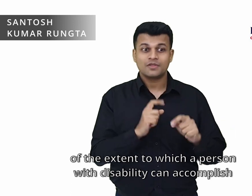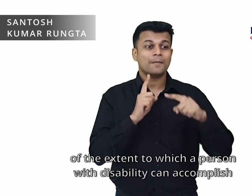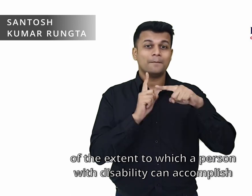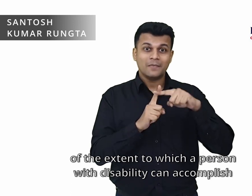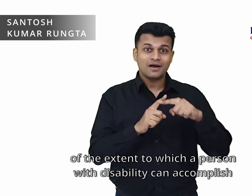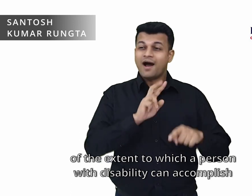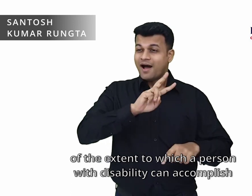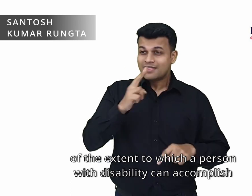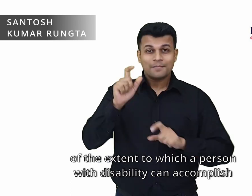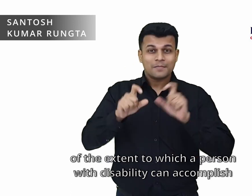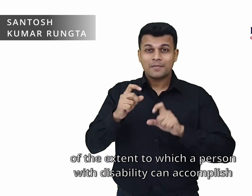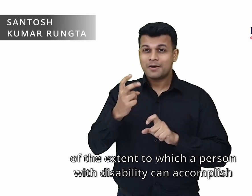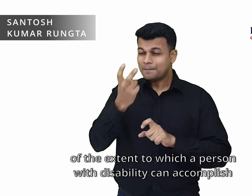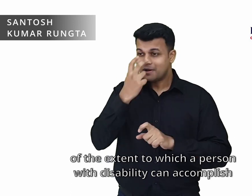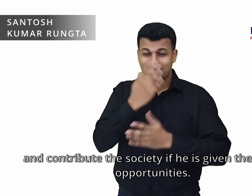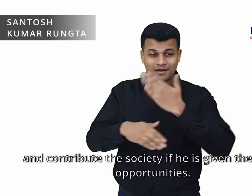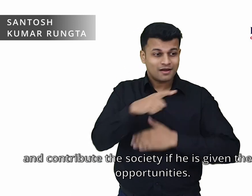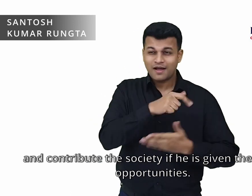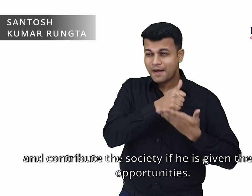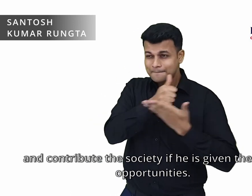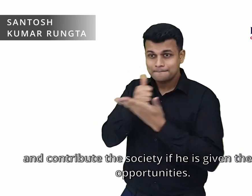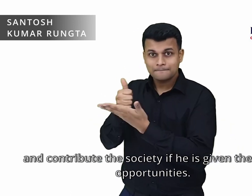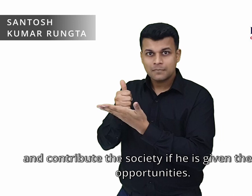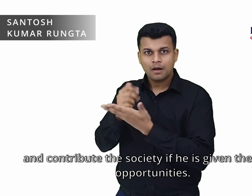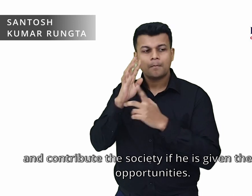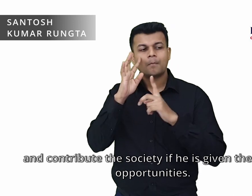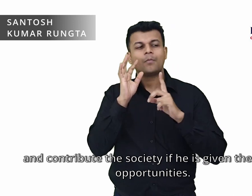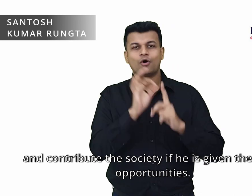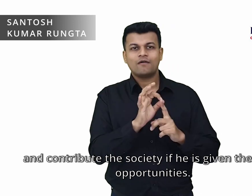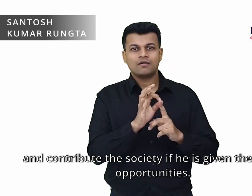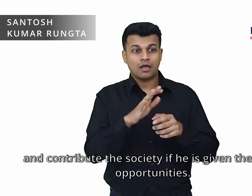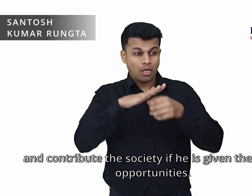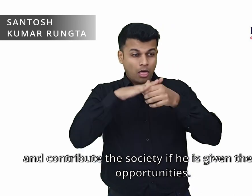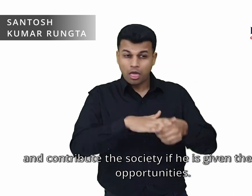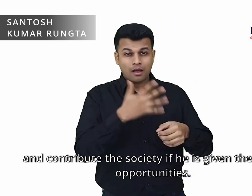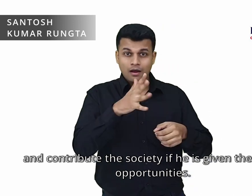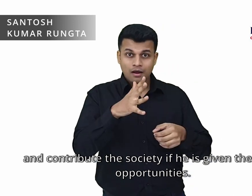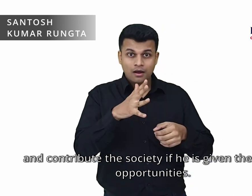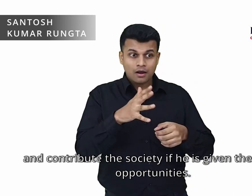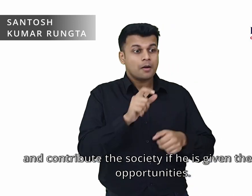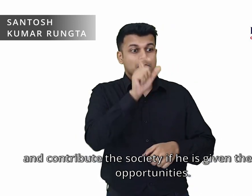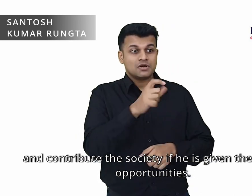वह किस हद तक सफल हो सकता है और समाज में योगदान दे सकता है अगर उसे सही मौके दिए जाएं